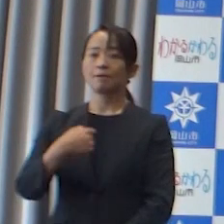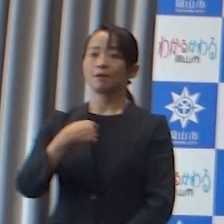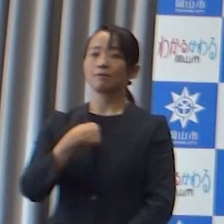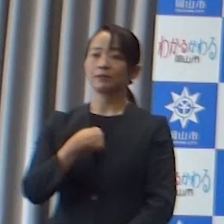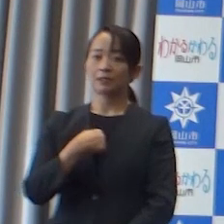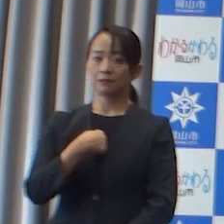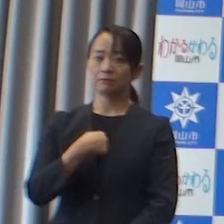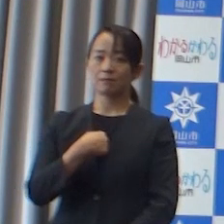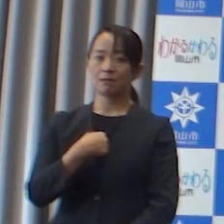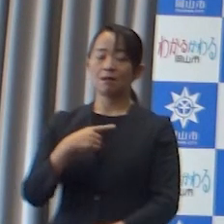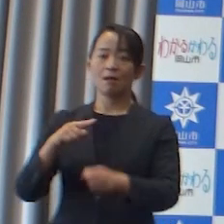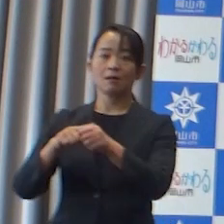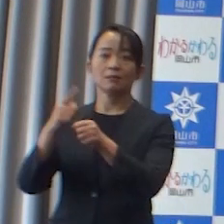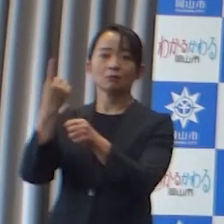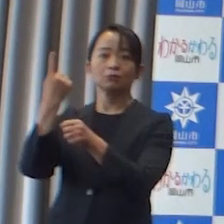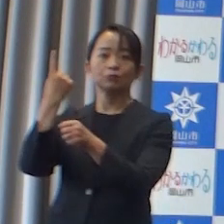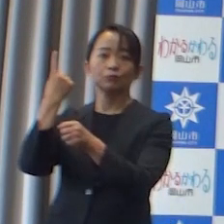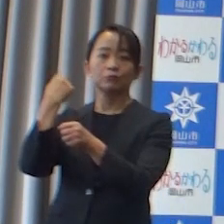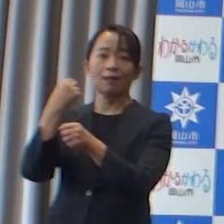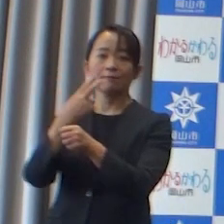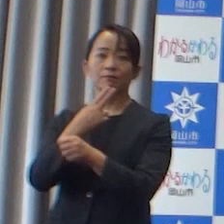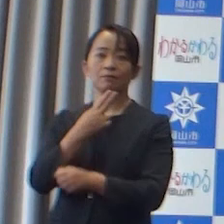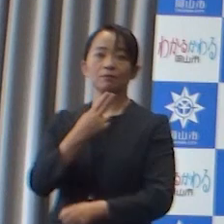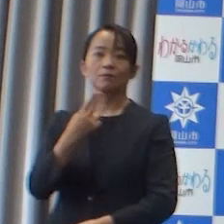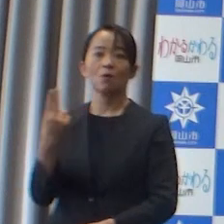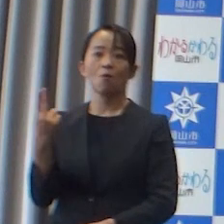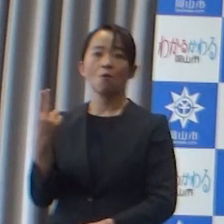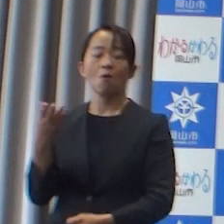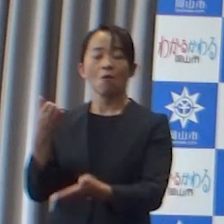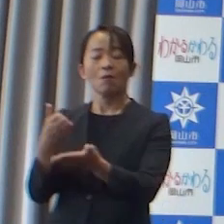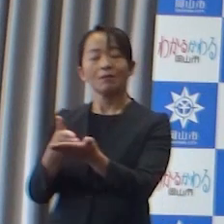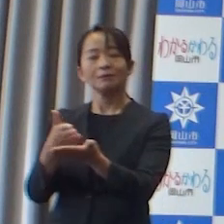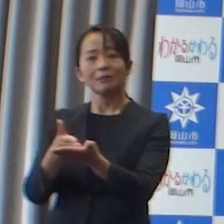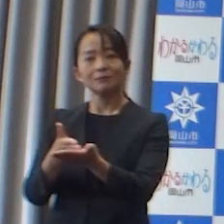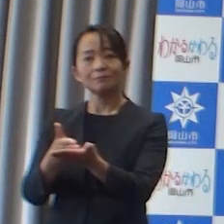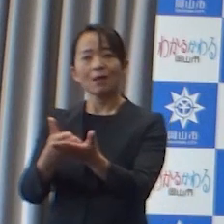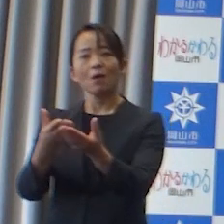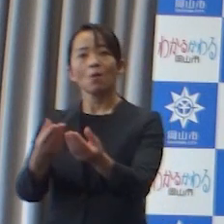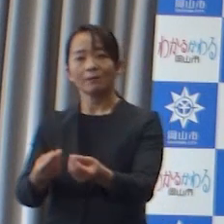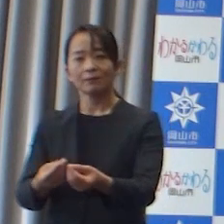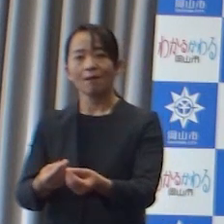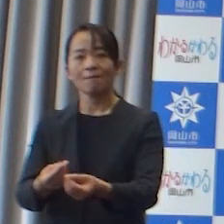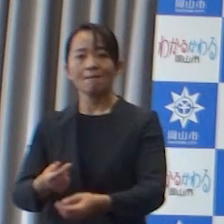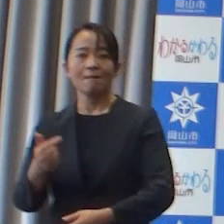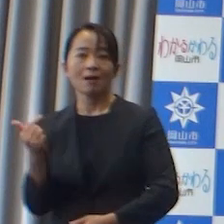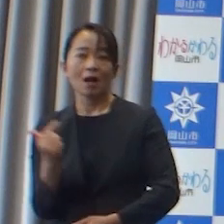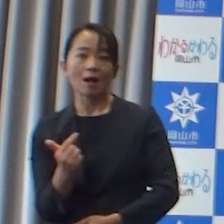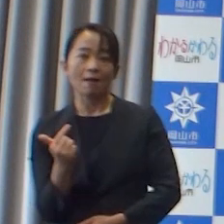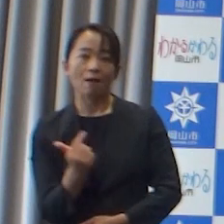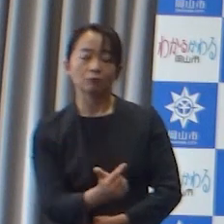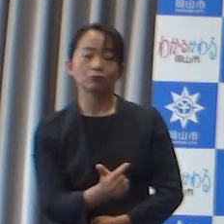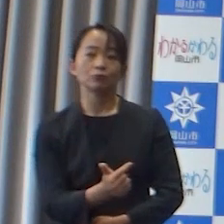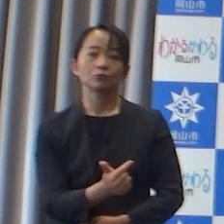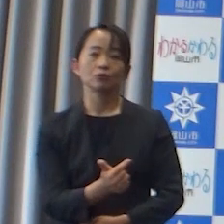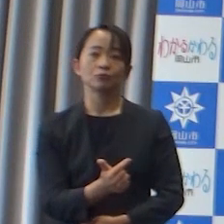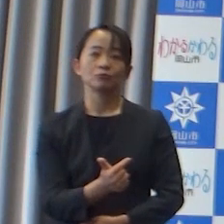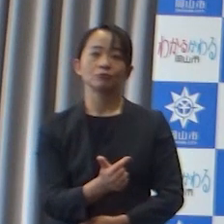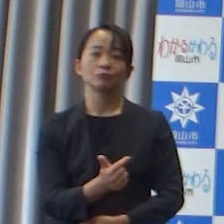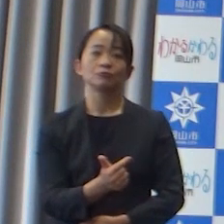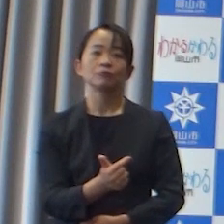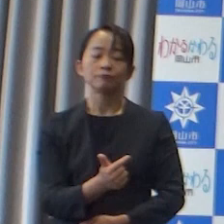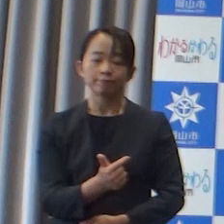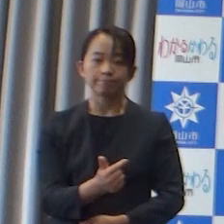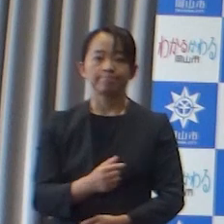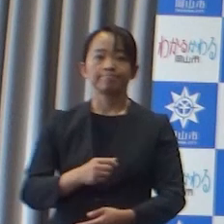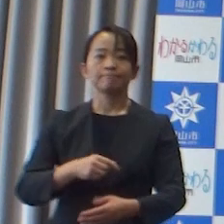私は昨年度も申し上げましたけど、できるだけ早く決